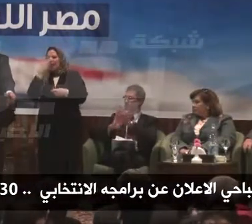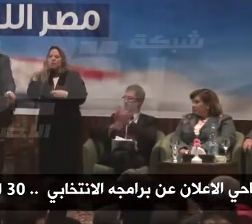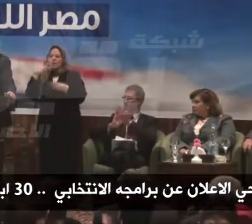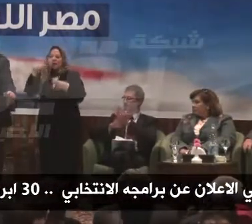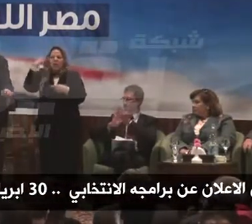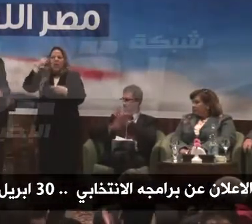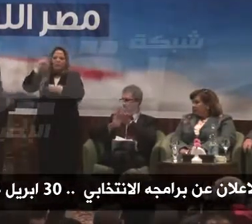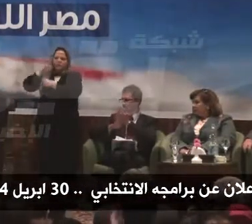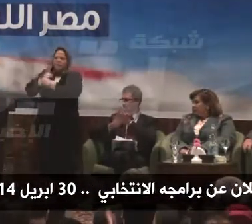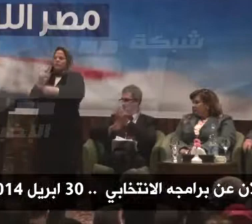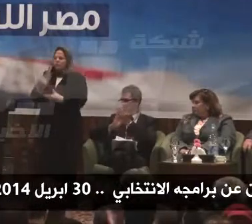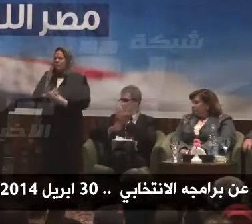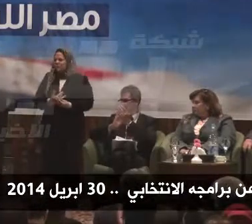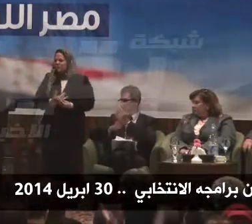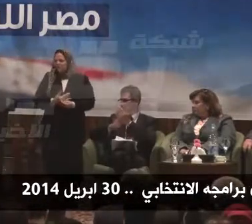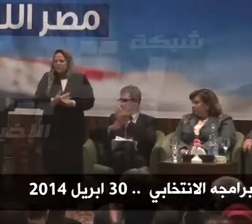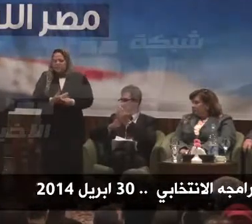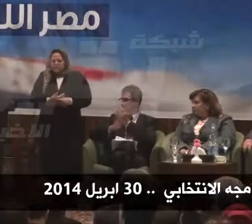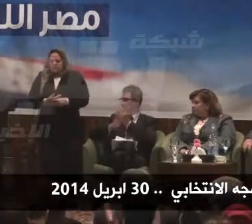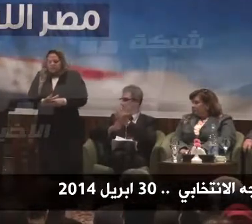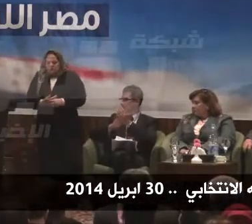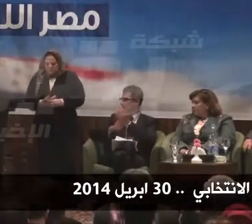الشعبي.